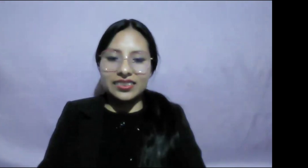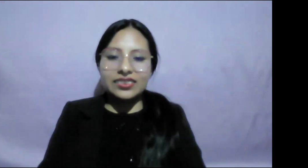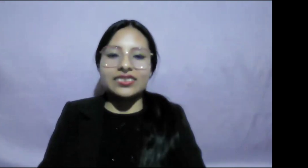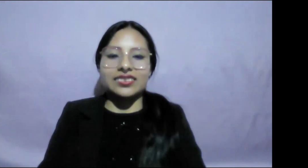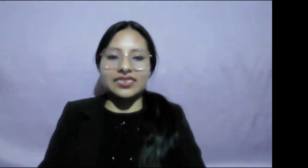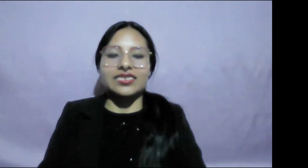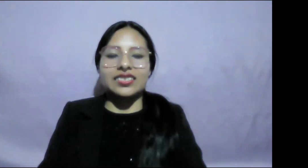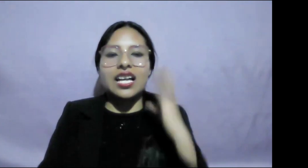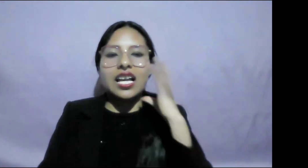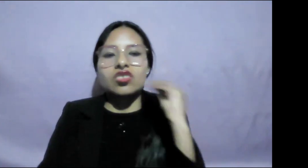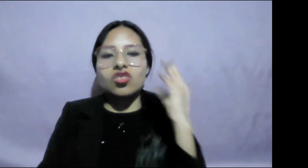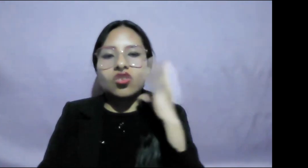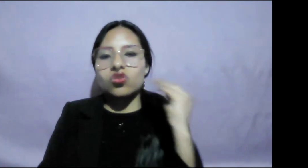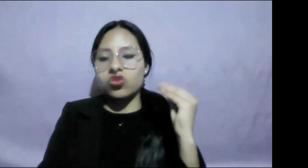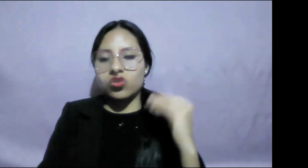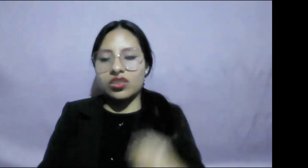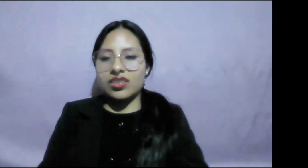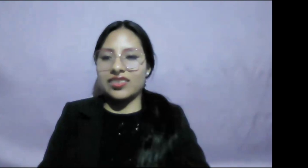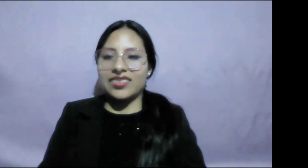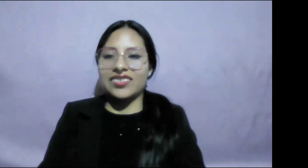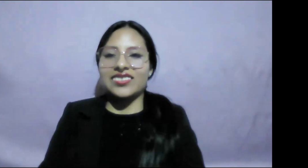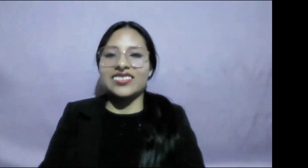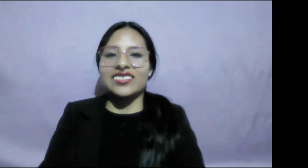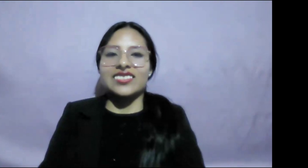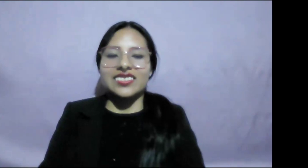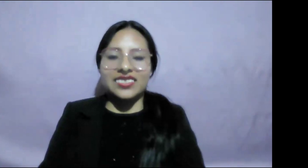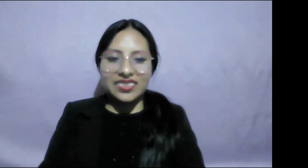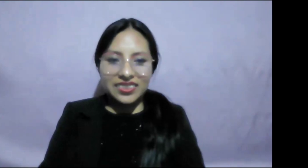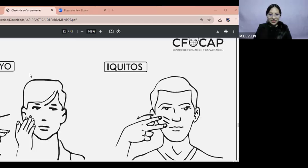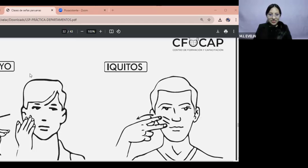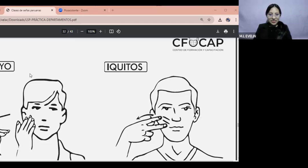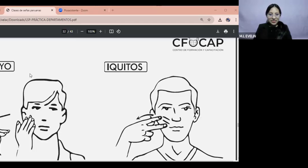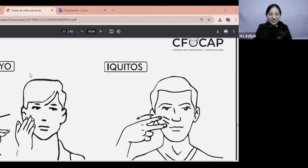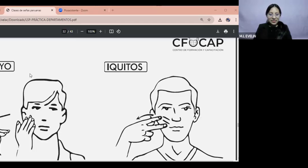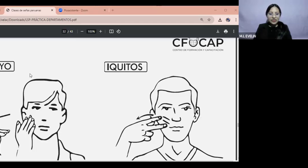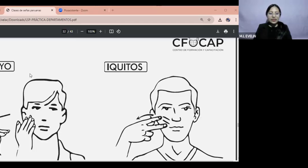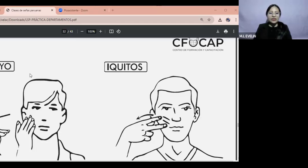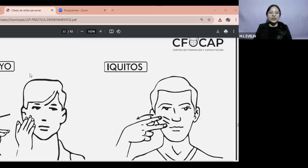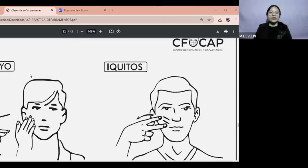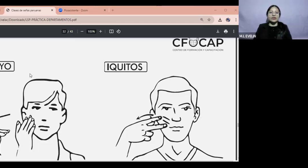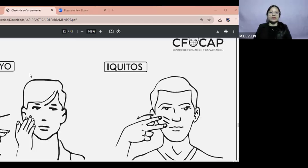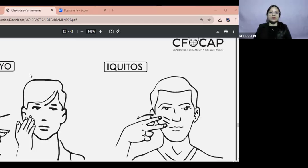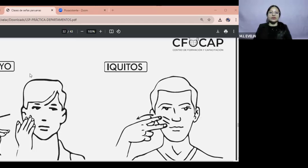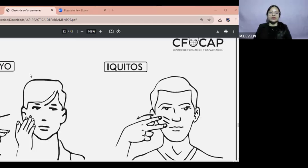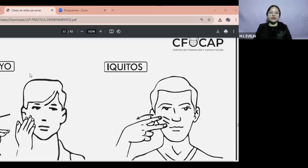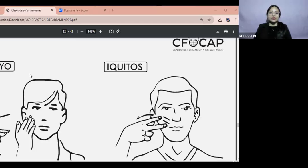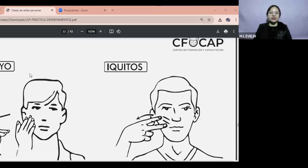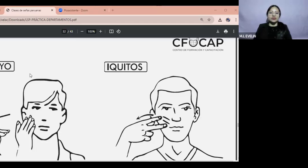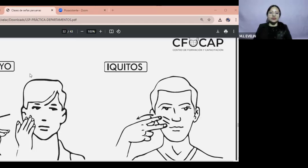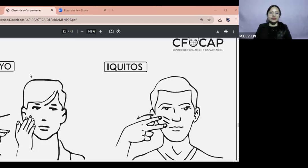Ahí está muy bien chiclayo seguimos con iquitos